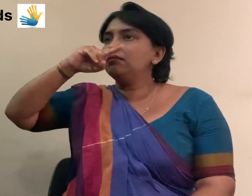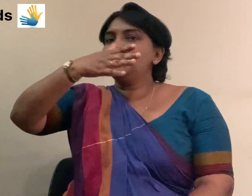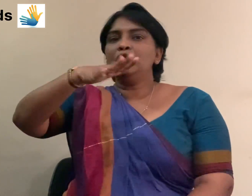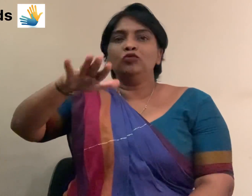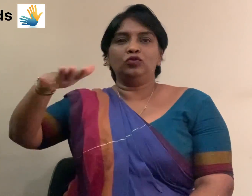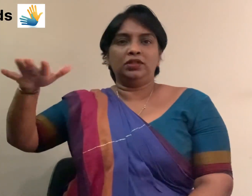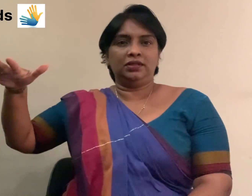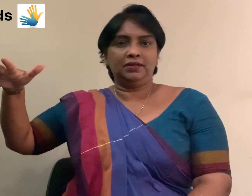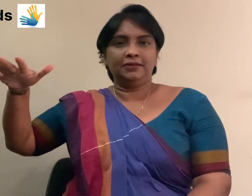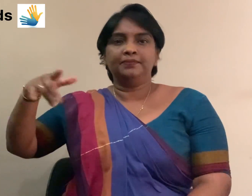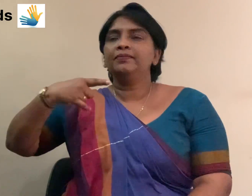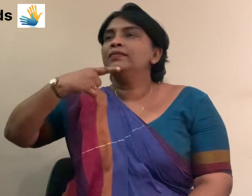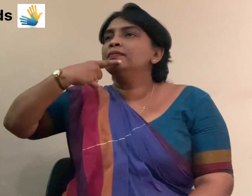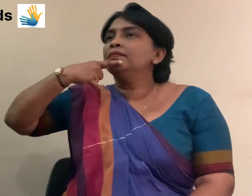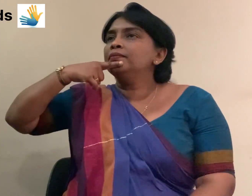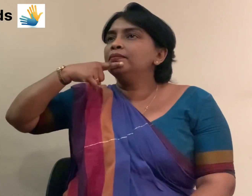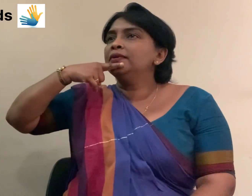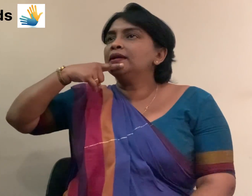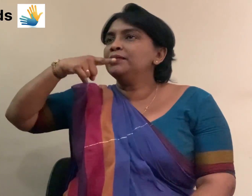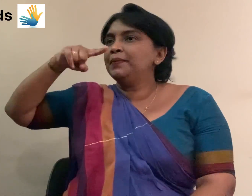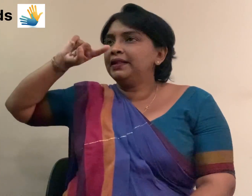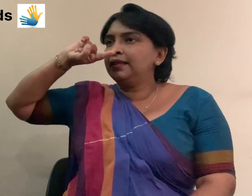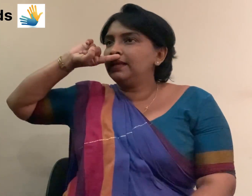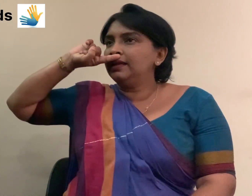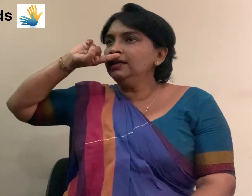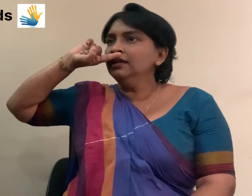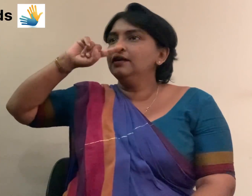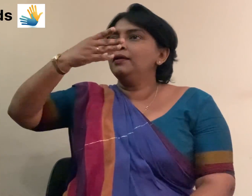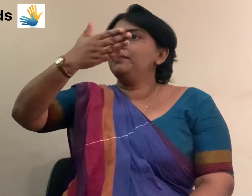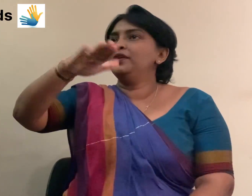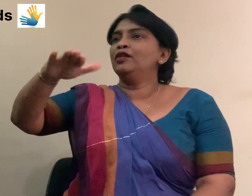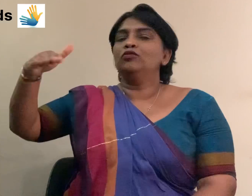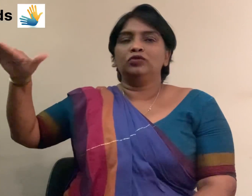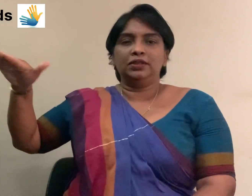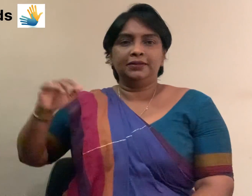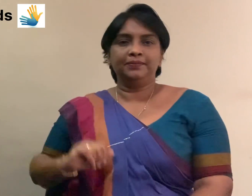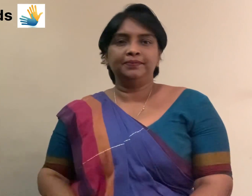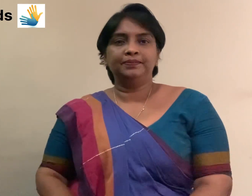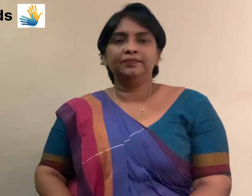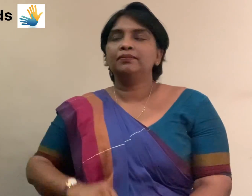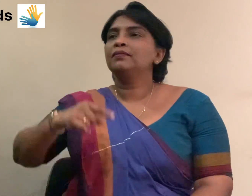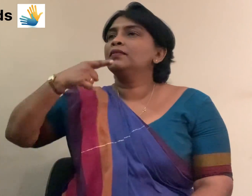මේක මුහුද. මේක මේ පැත්තට අරන් මේක මුහුද.